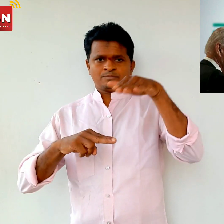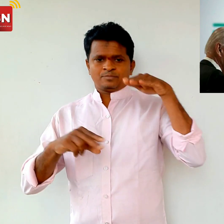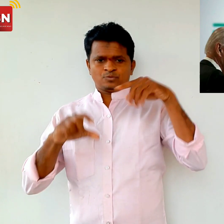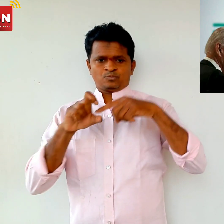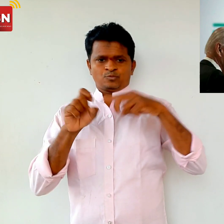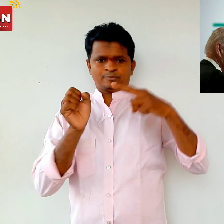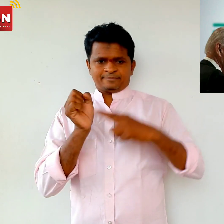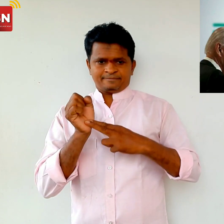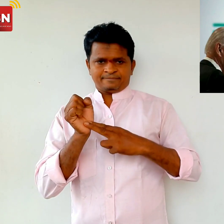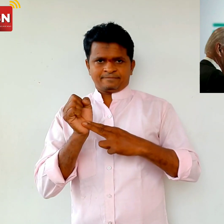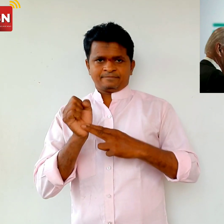ముఖ్యమైన ఎవరు